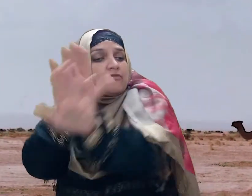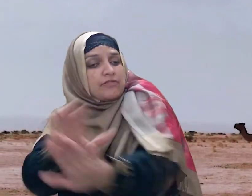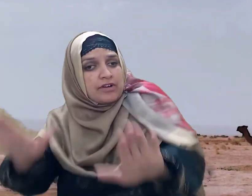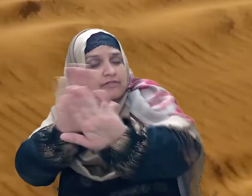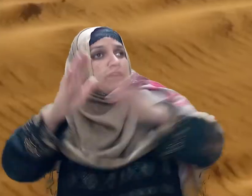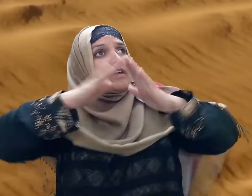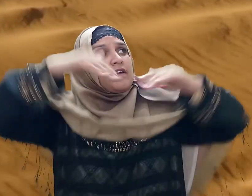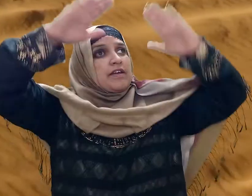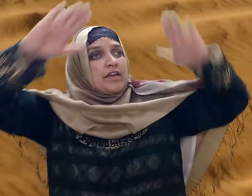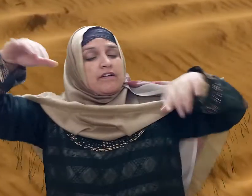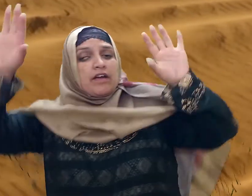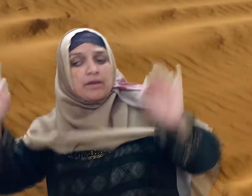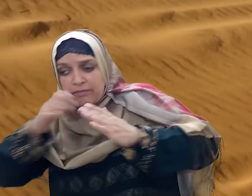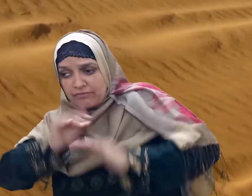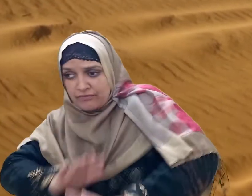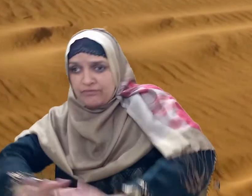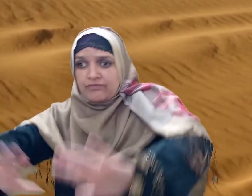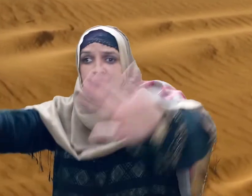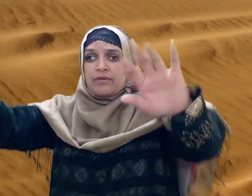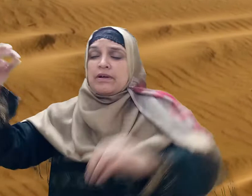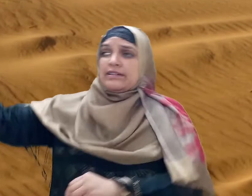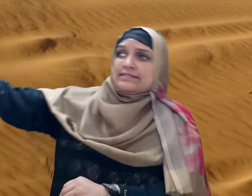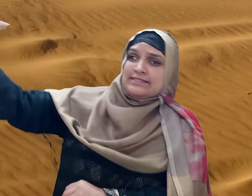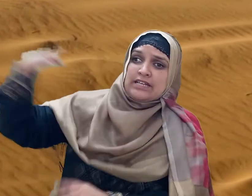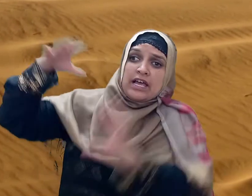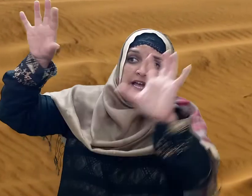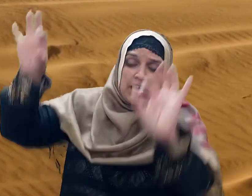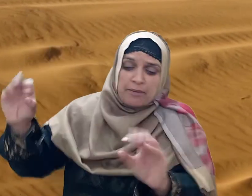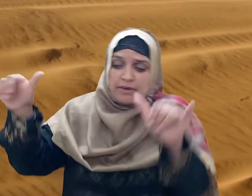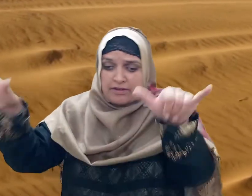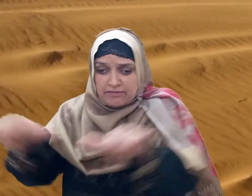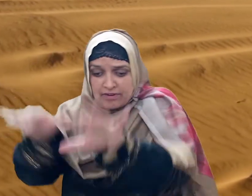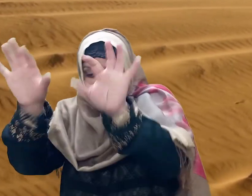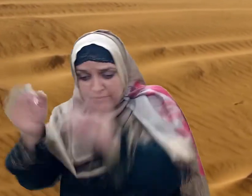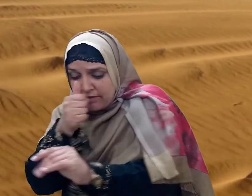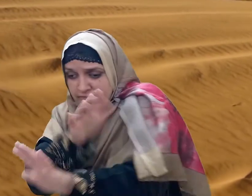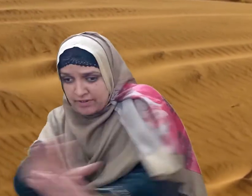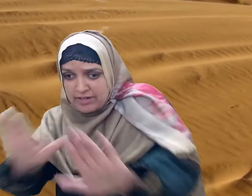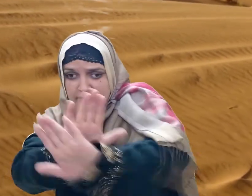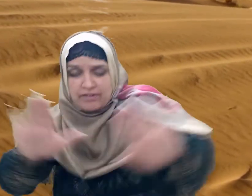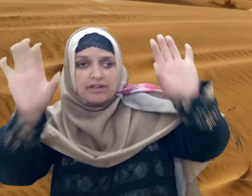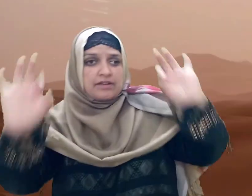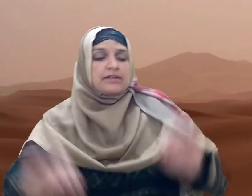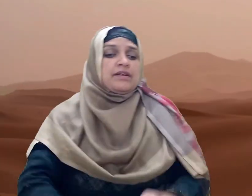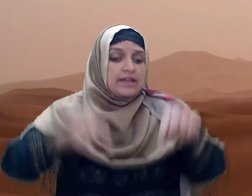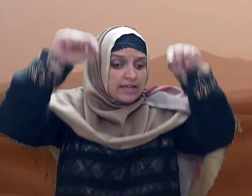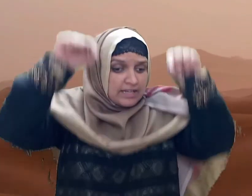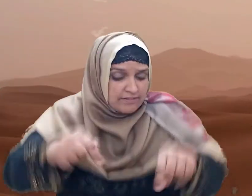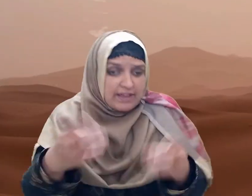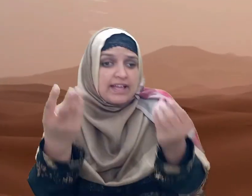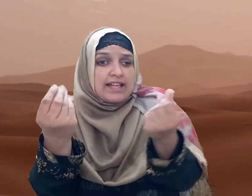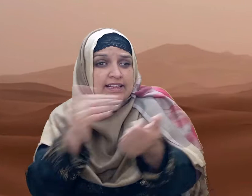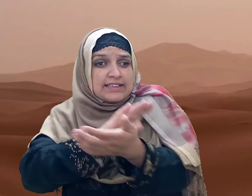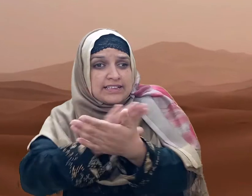کی پہاڑیوں تک پھیلا ہوا ہے۔ مغرب میں یہ بحر الکاہل اور مشرق میں بحیرہ احمر سے اس کی سرحدی پٹی ملتی ہے۔ اس کی سرحدی